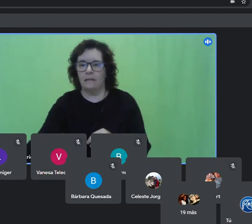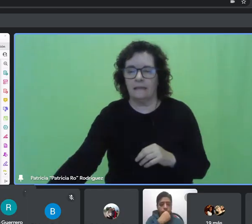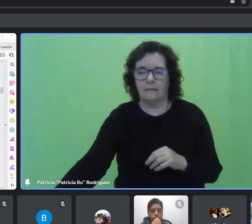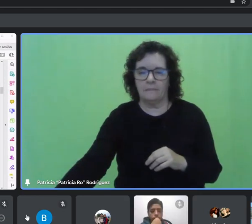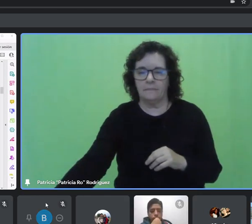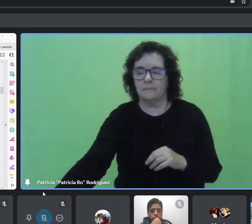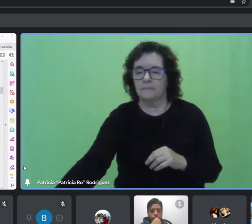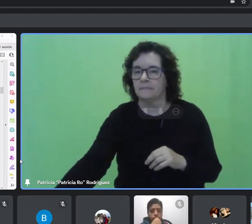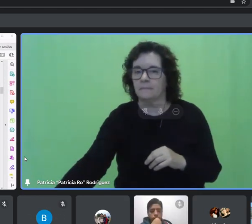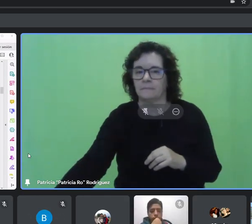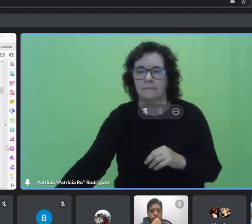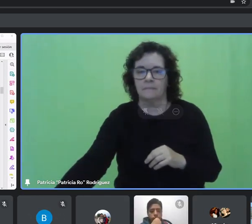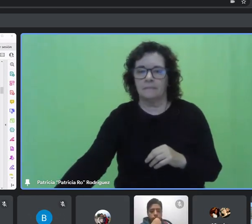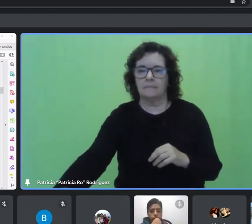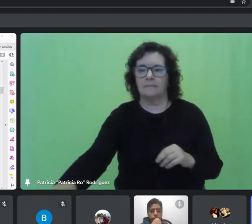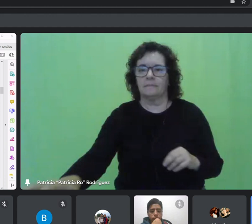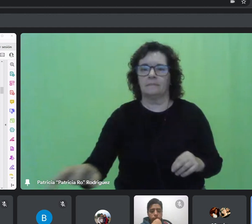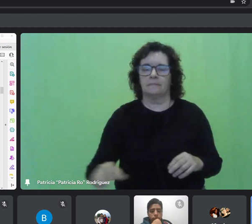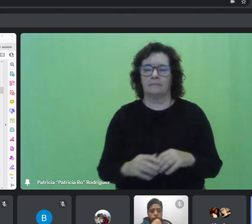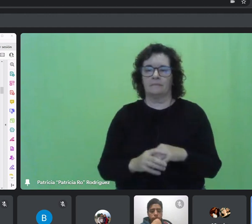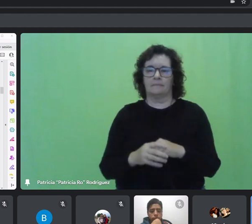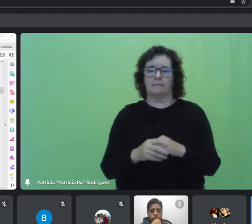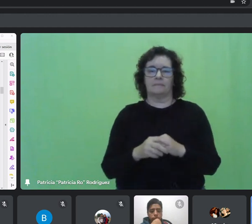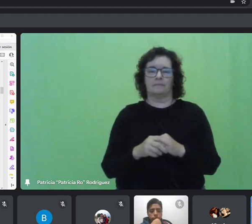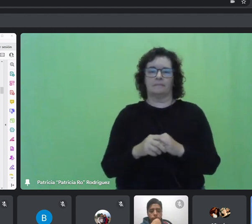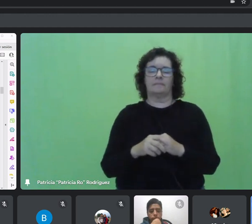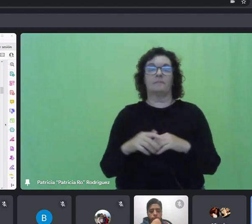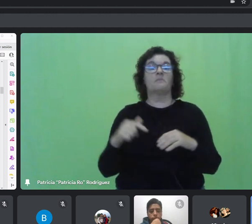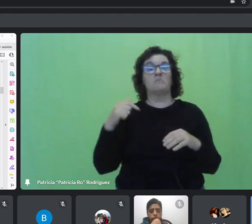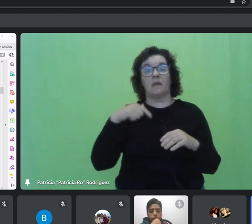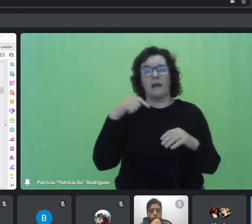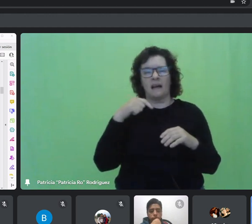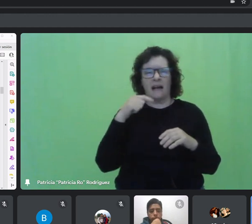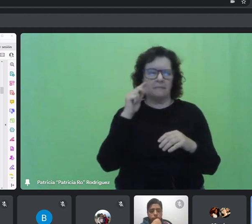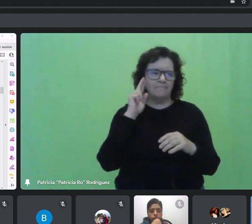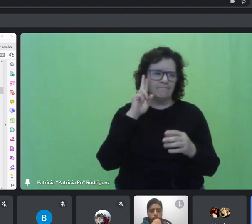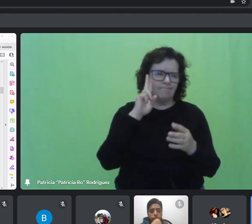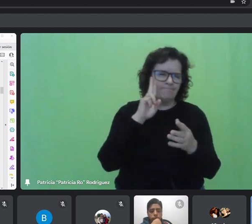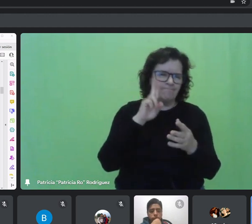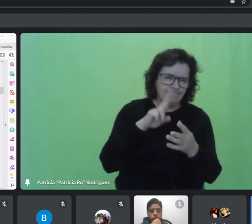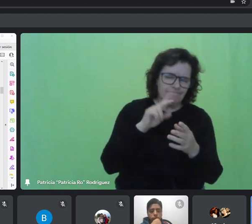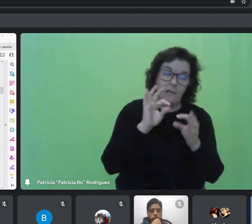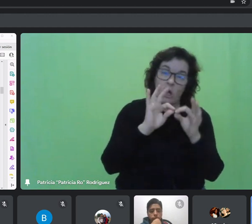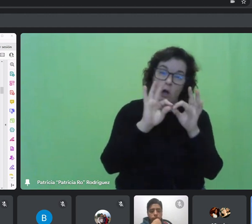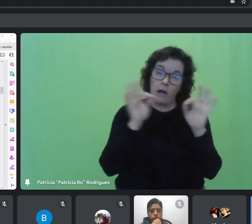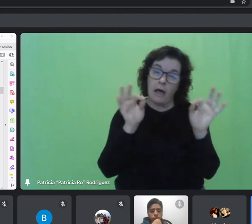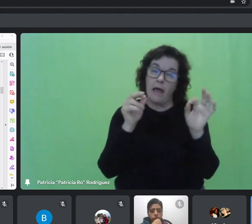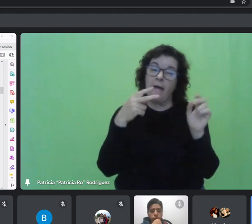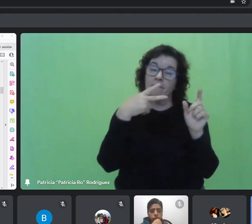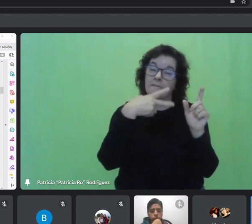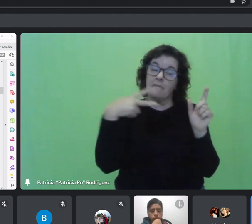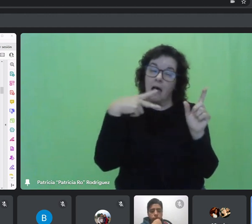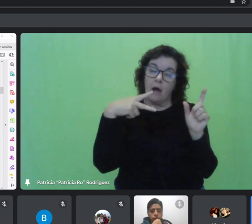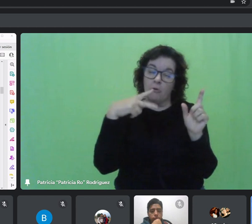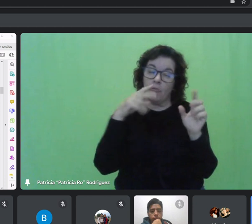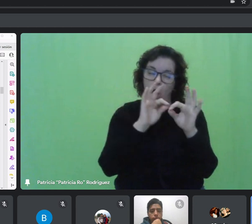Ahora entendí. Bien. Acá estamos viendo los verbos de esta frase. Esperen que la voy a pintar.